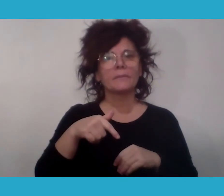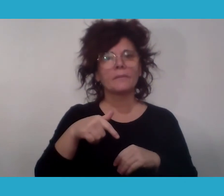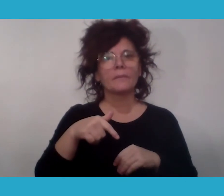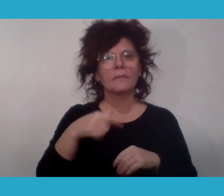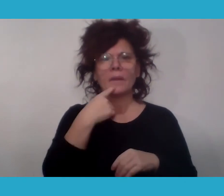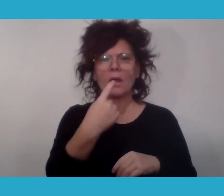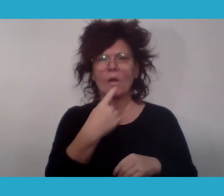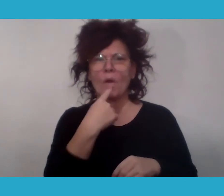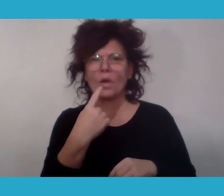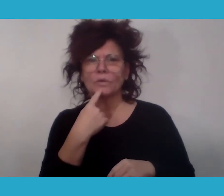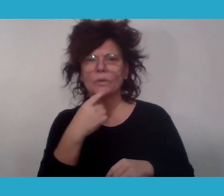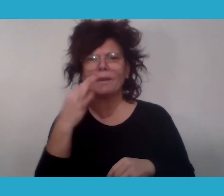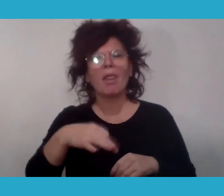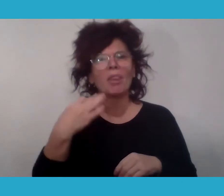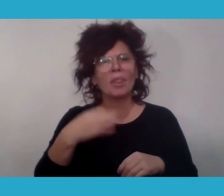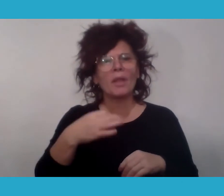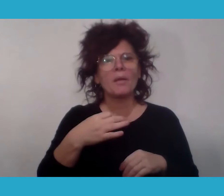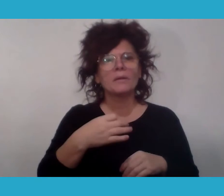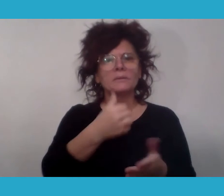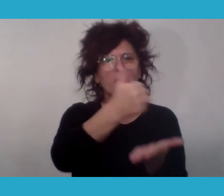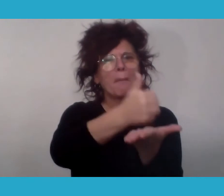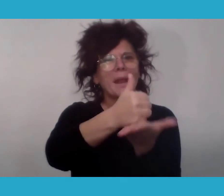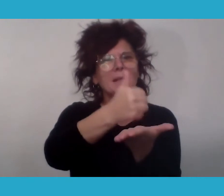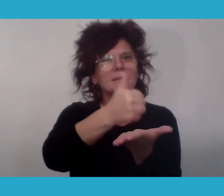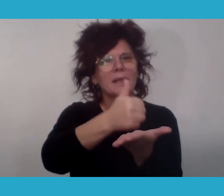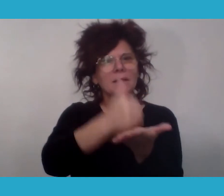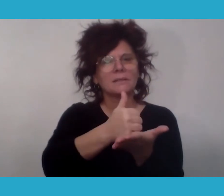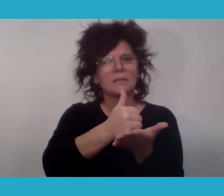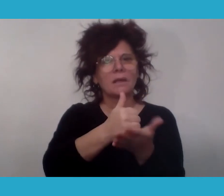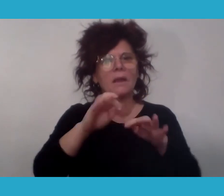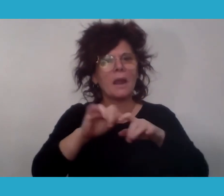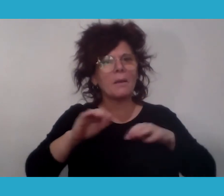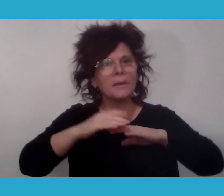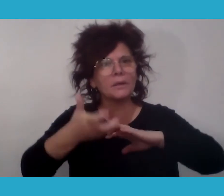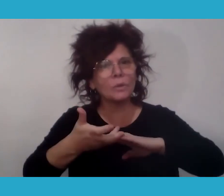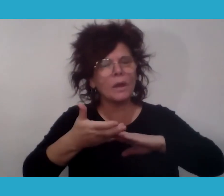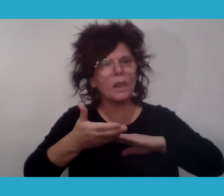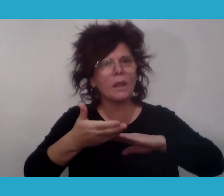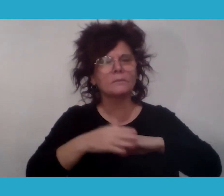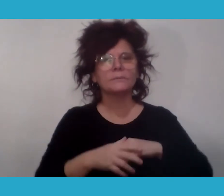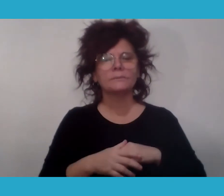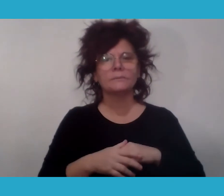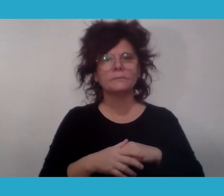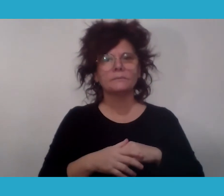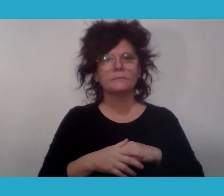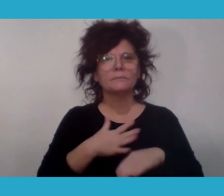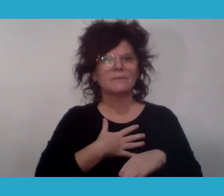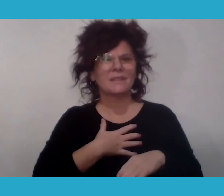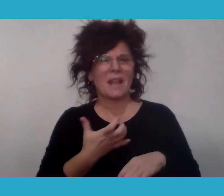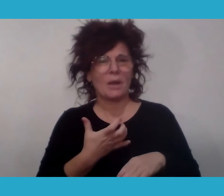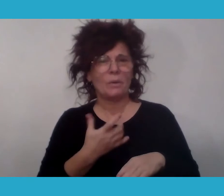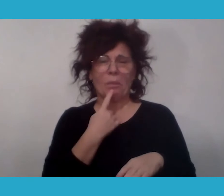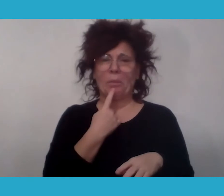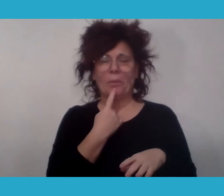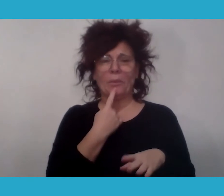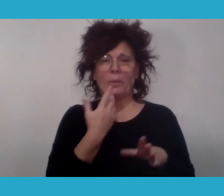de consultas debe ser presencial, suponiendo que la virtualidad responde al ciudadano de la salud, cosa que